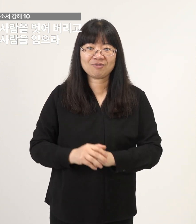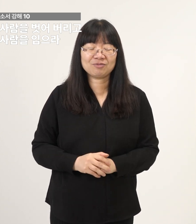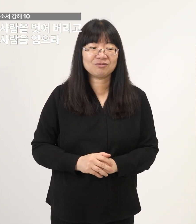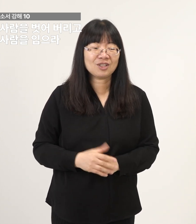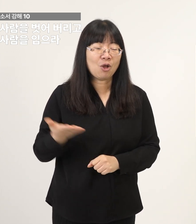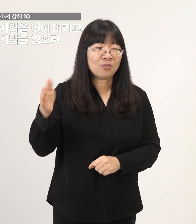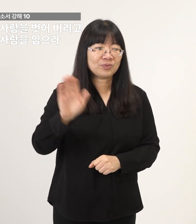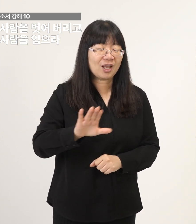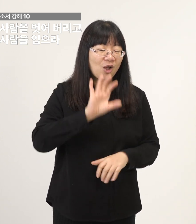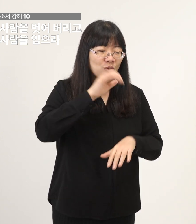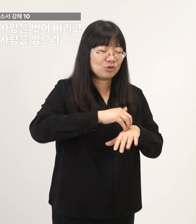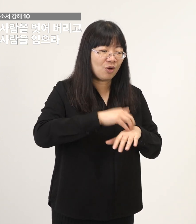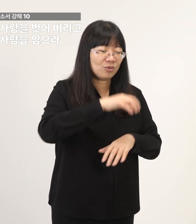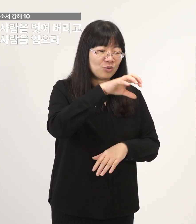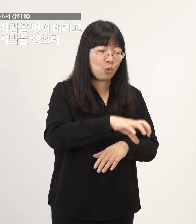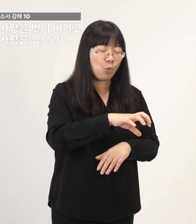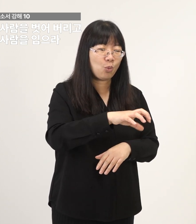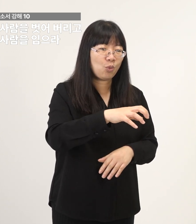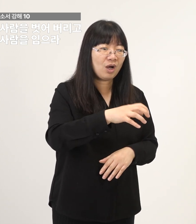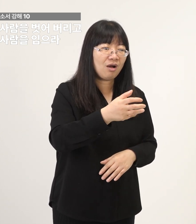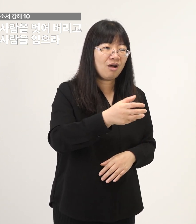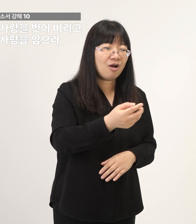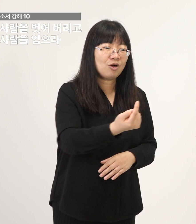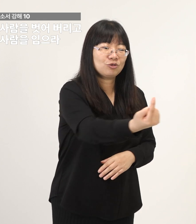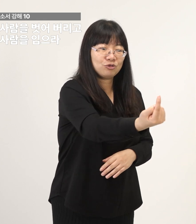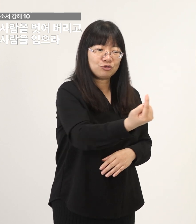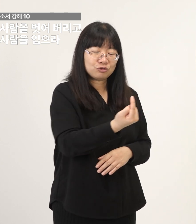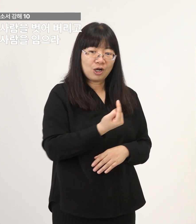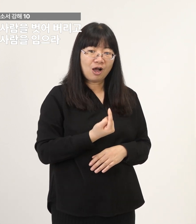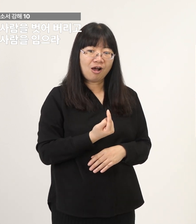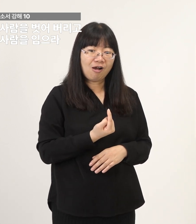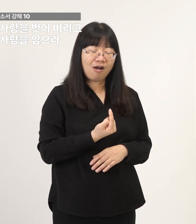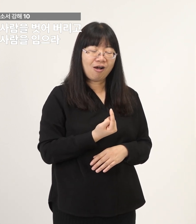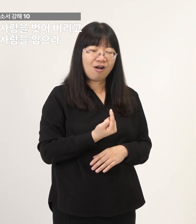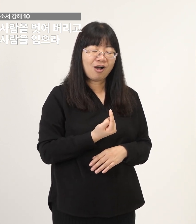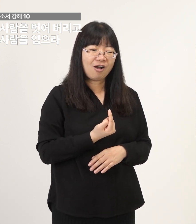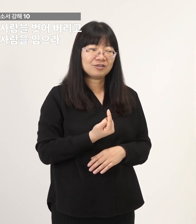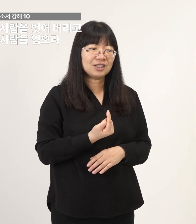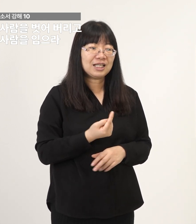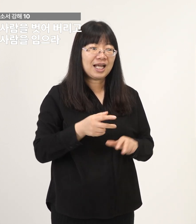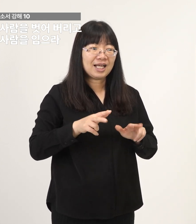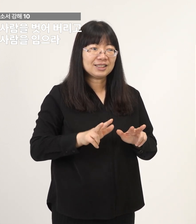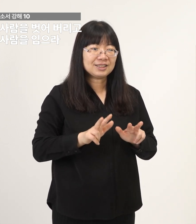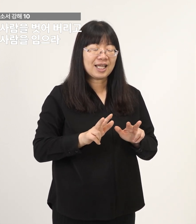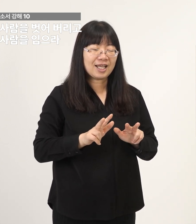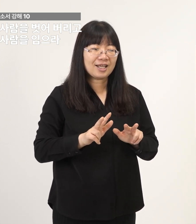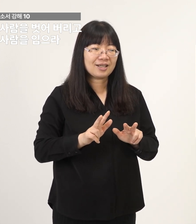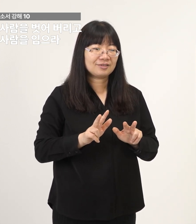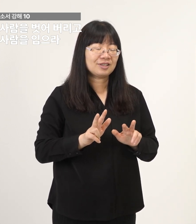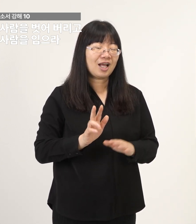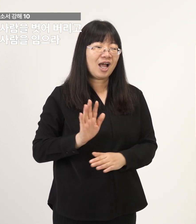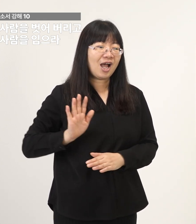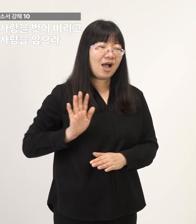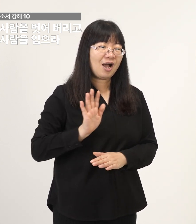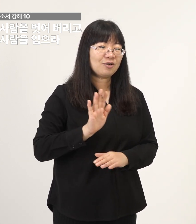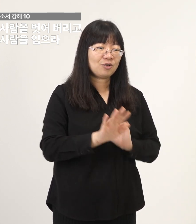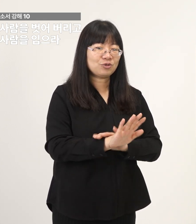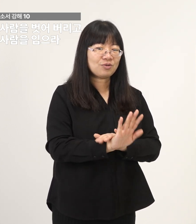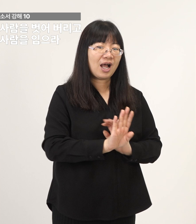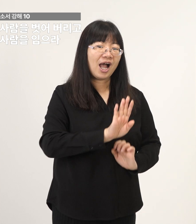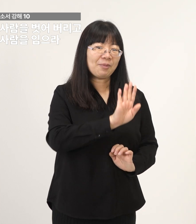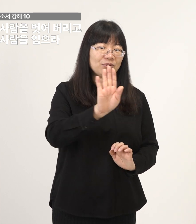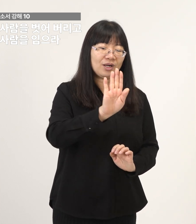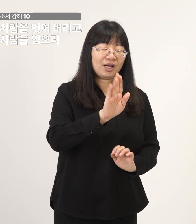유병소를 딱 들어와서 우양 앞으로 가 하면 이제 줄이 꺾어져요. 딱 꺾어지면